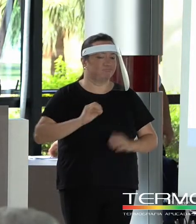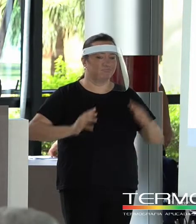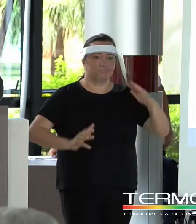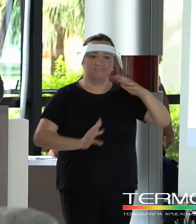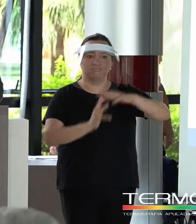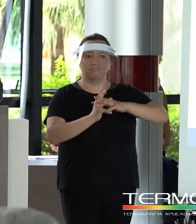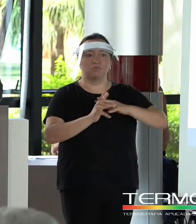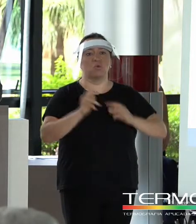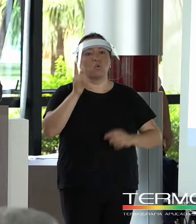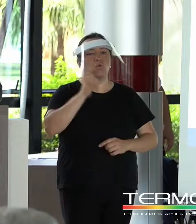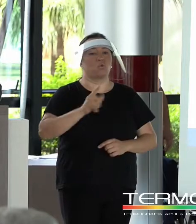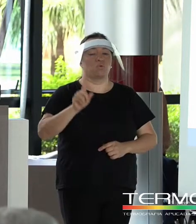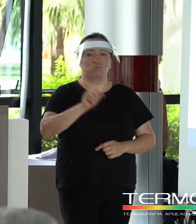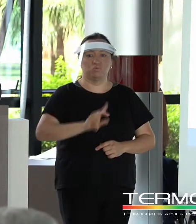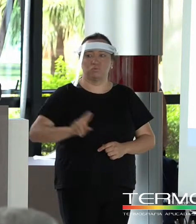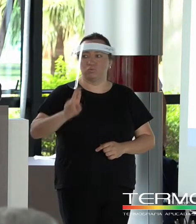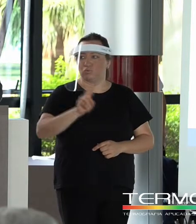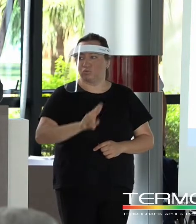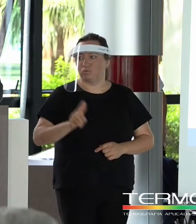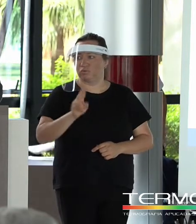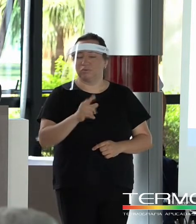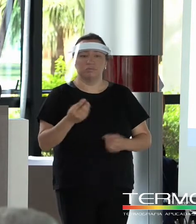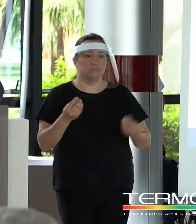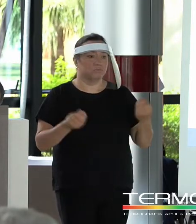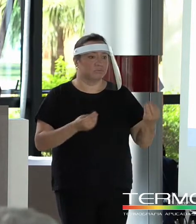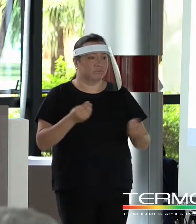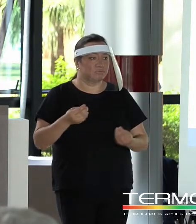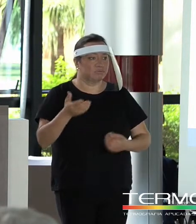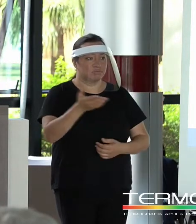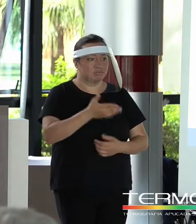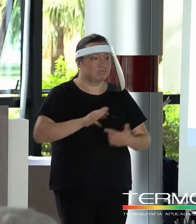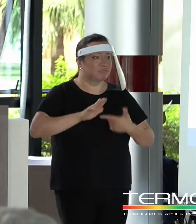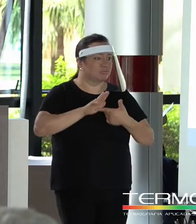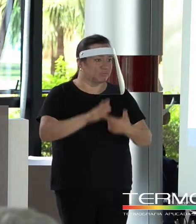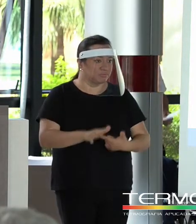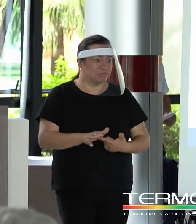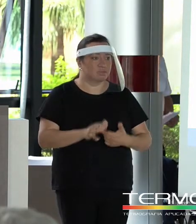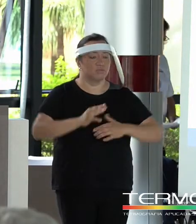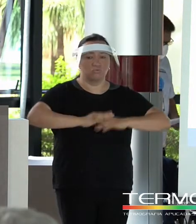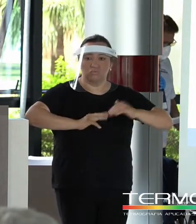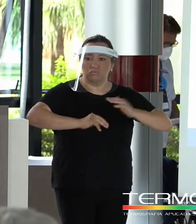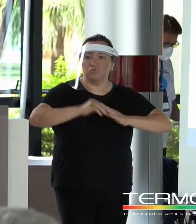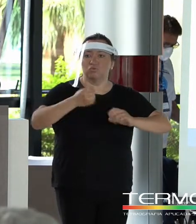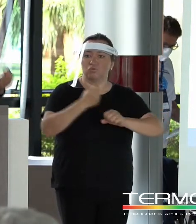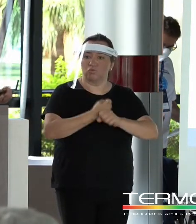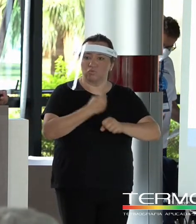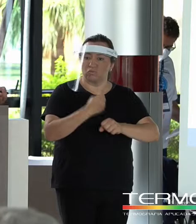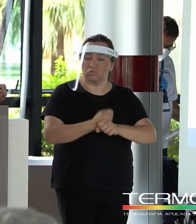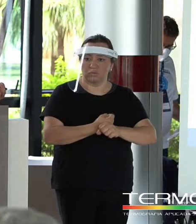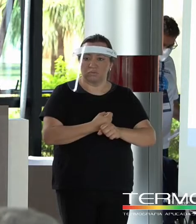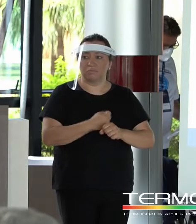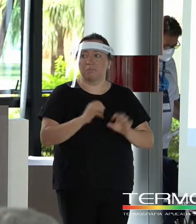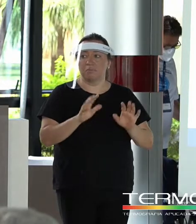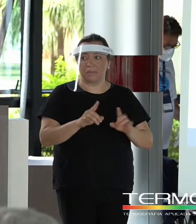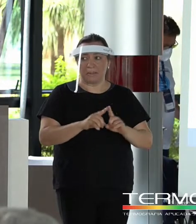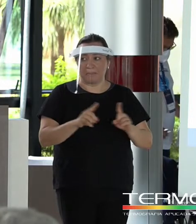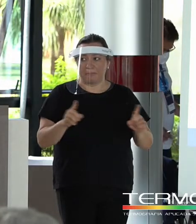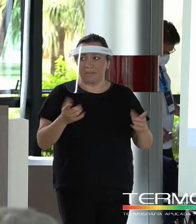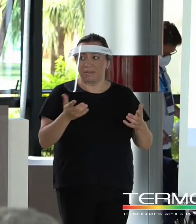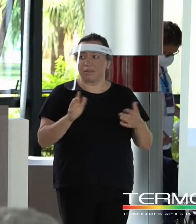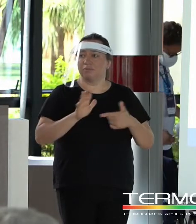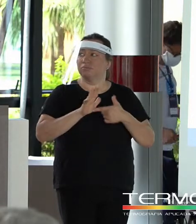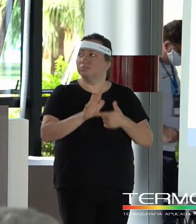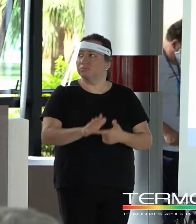para a gente utilizar para o diagnóstico das nossas edificações, das nossas construções. Porém, quero deixar aqui